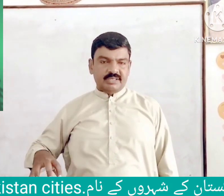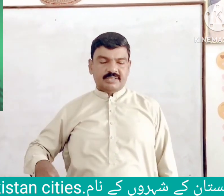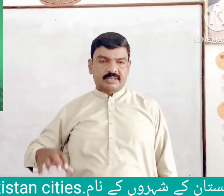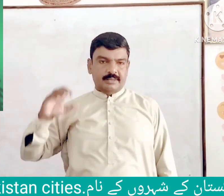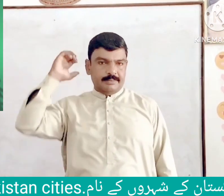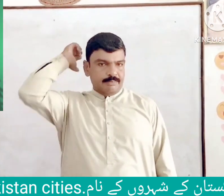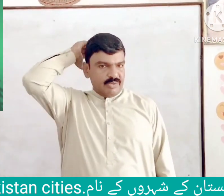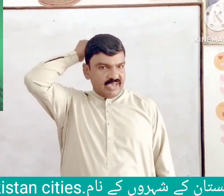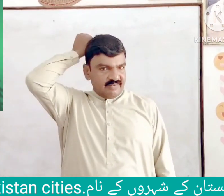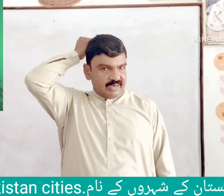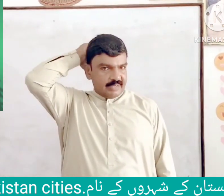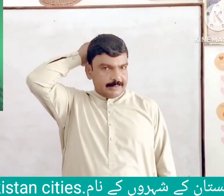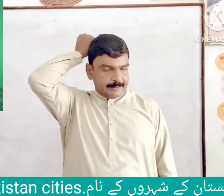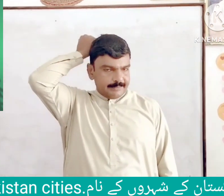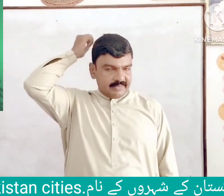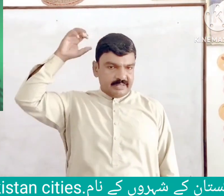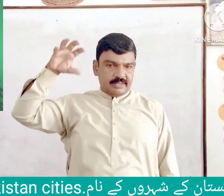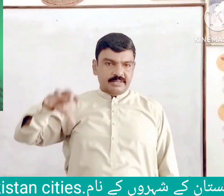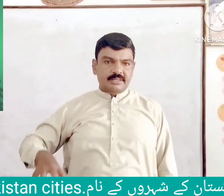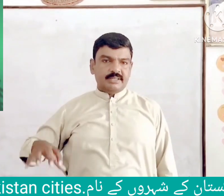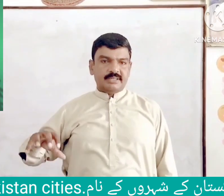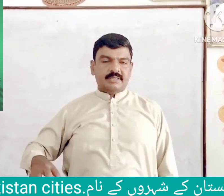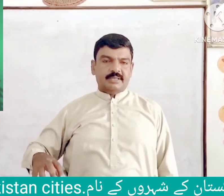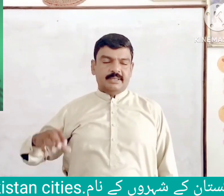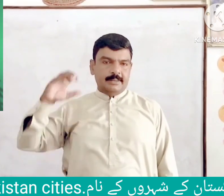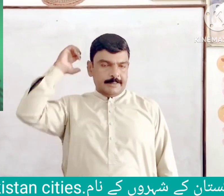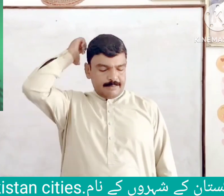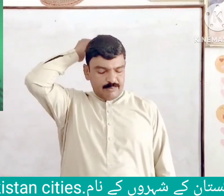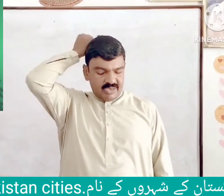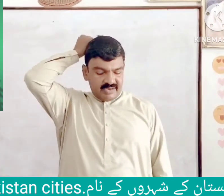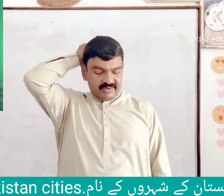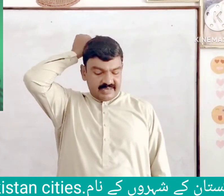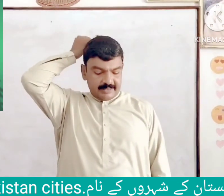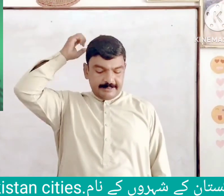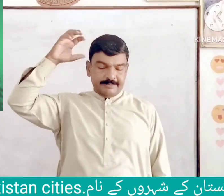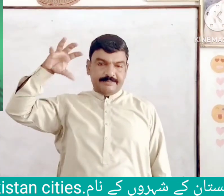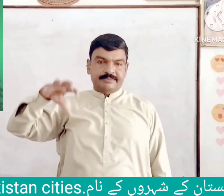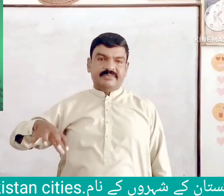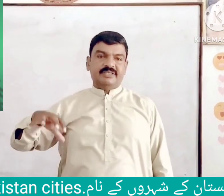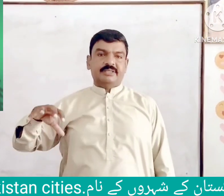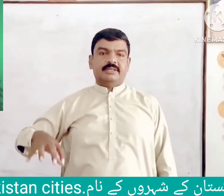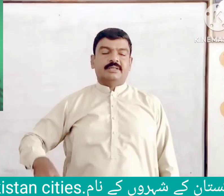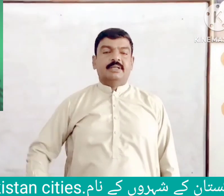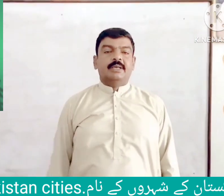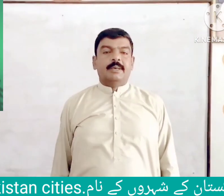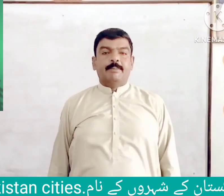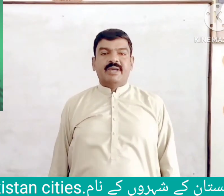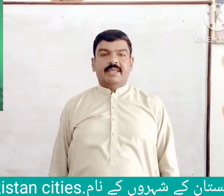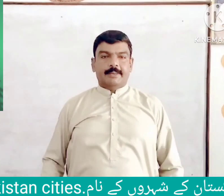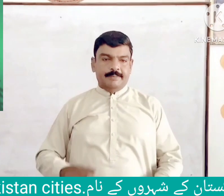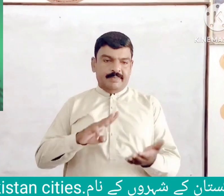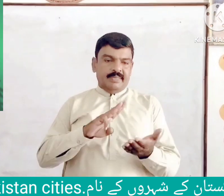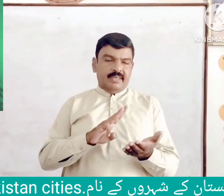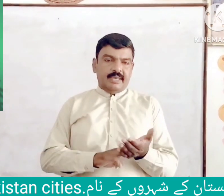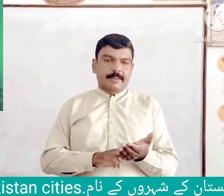जगह का स्थान, मियांवाली जगह का स्थान, मियांवाली। मरी,